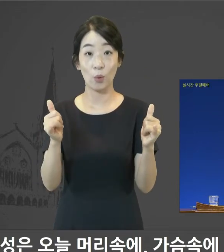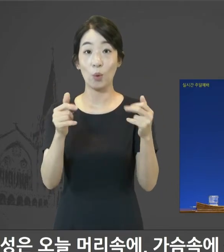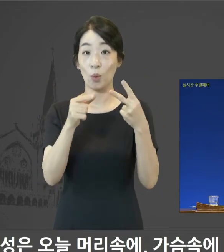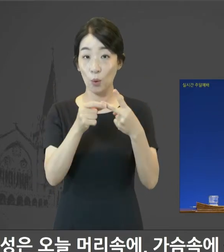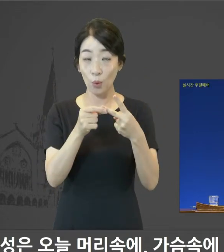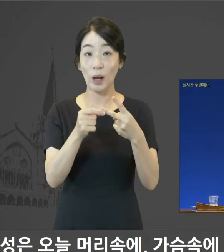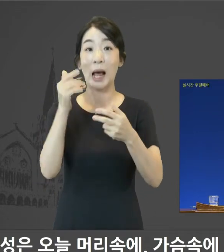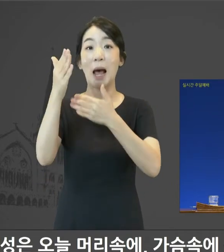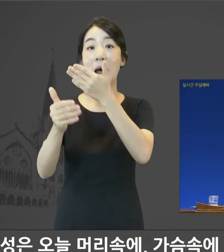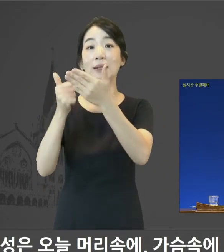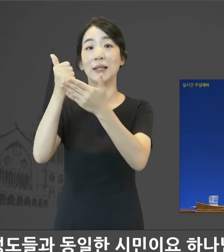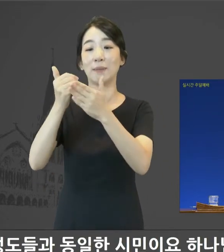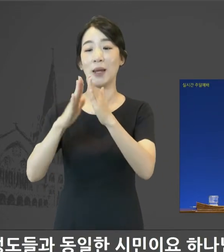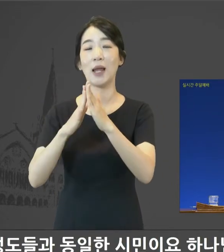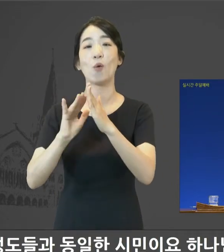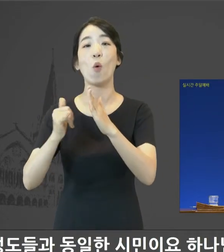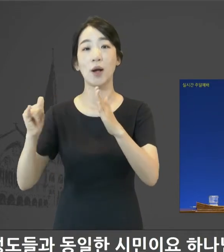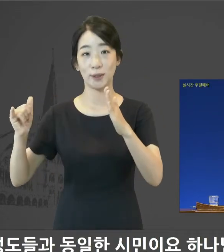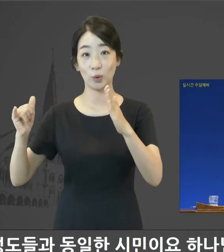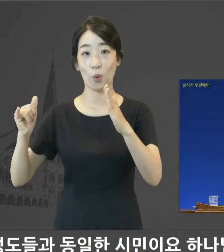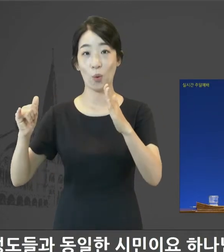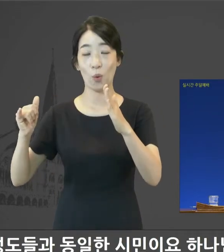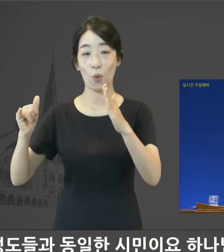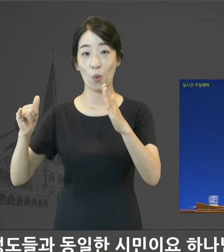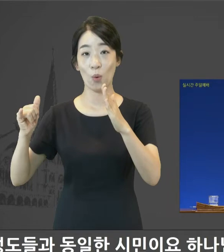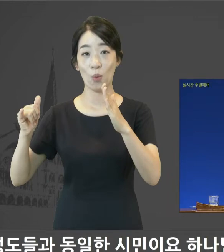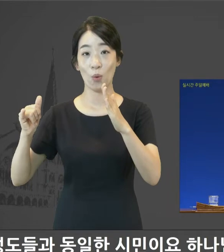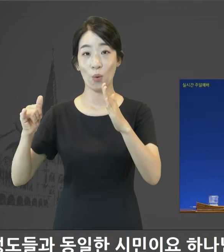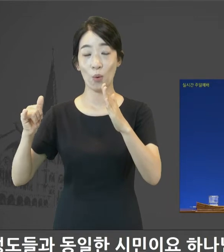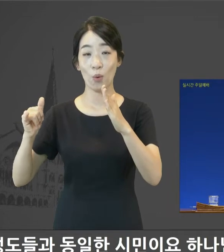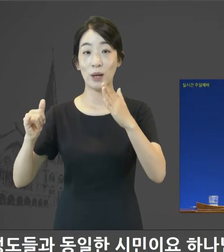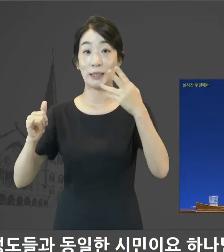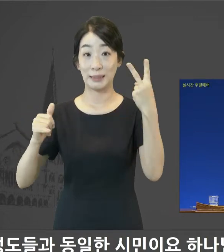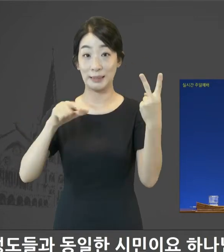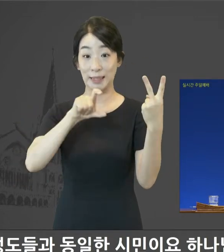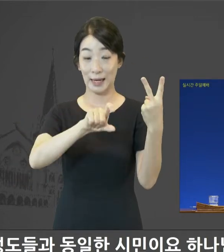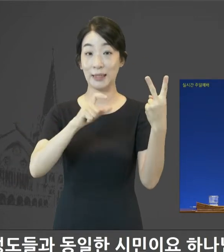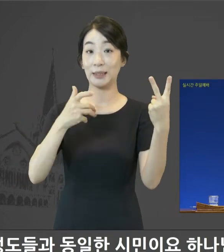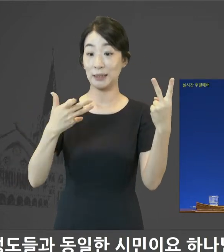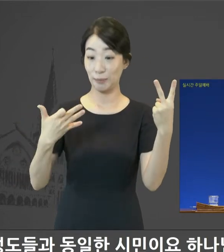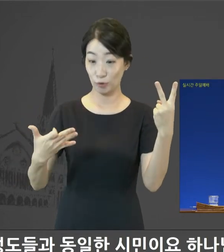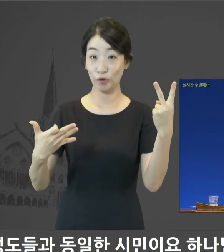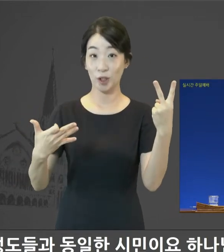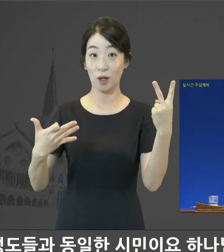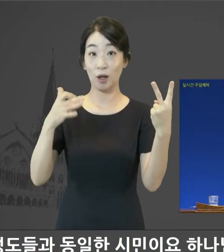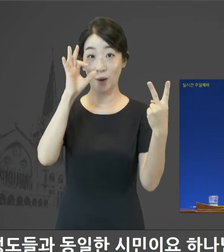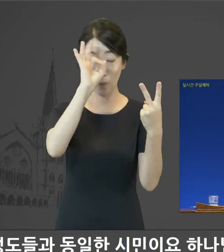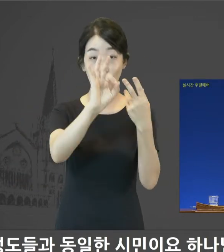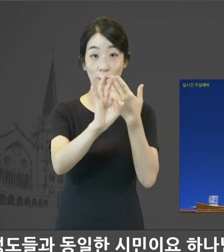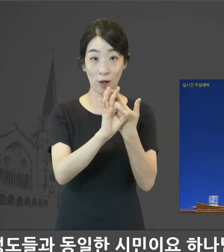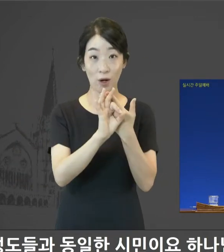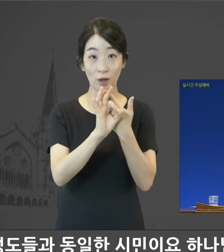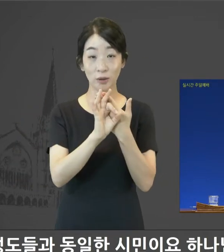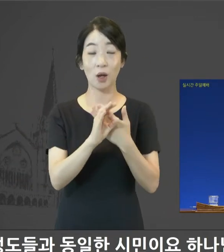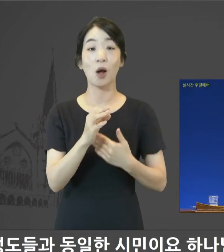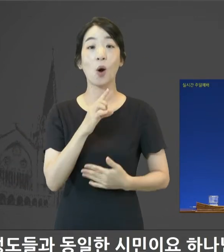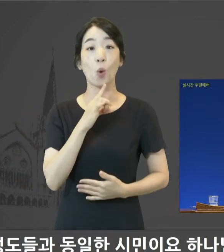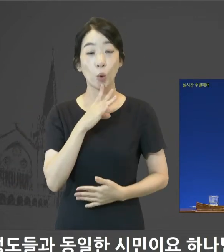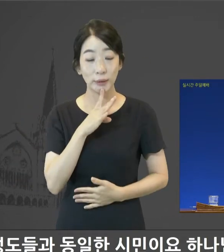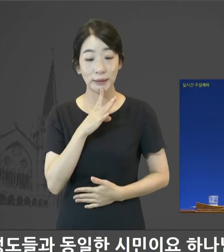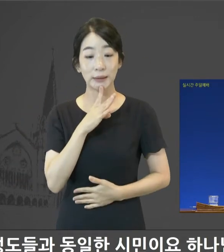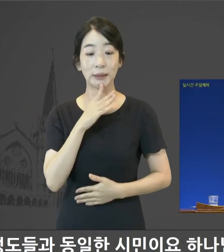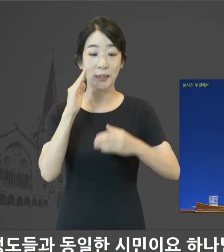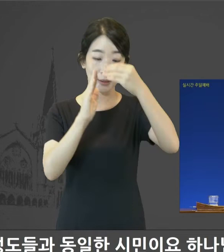하나님의 권속이라. 19절 지금 보고 있습니다. 오직 성도들과 동일한